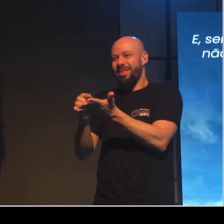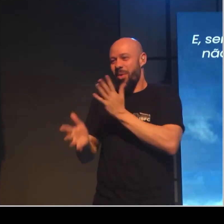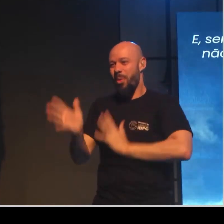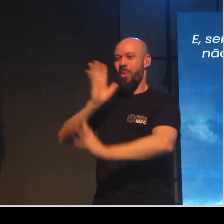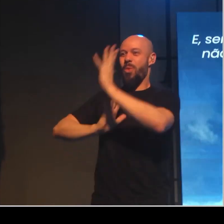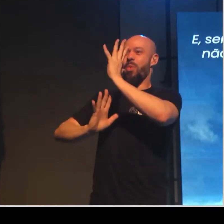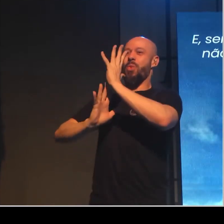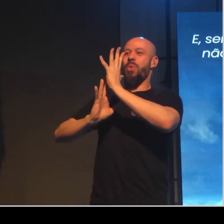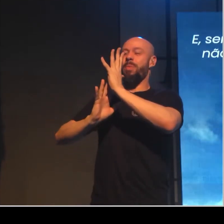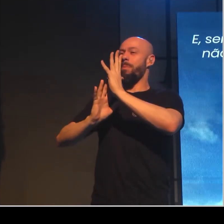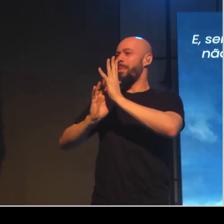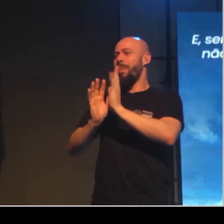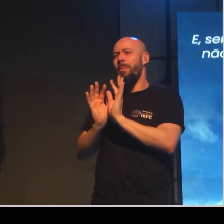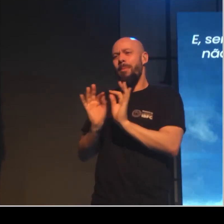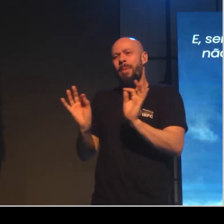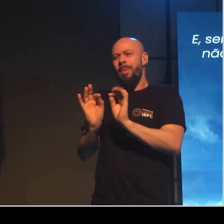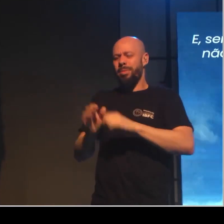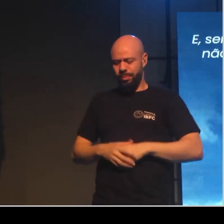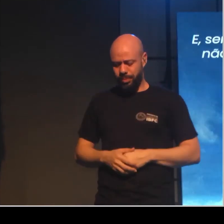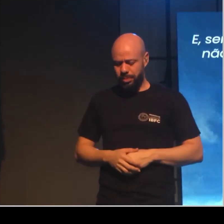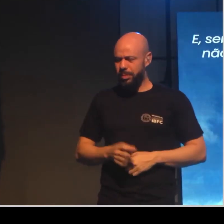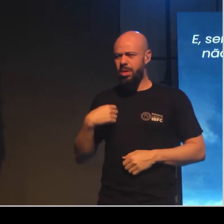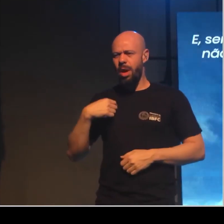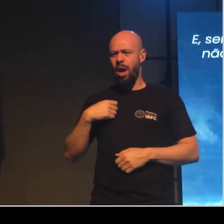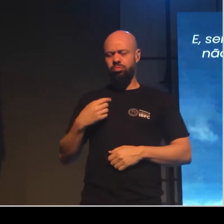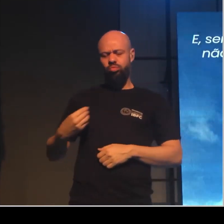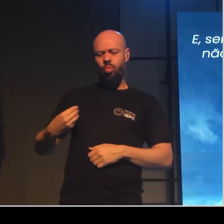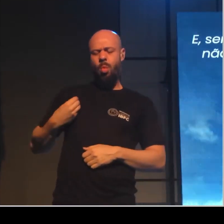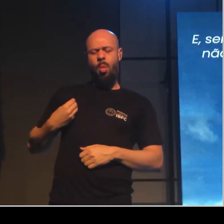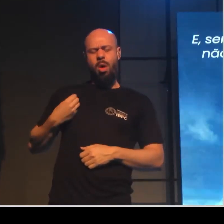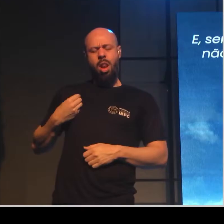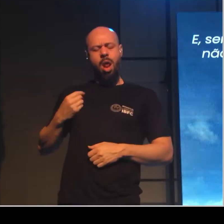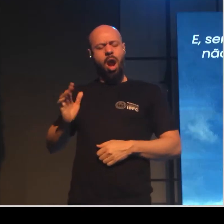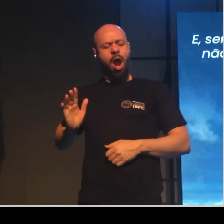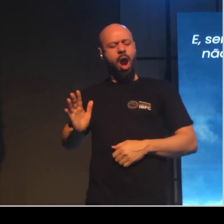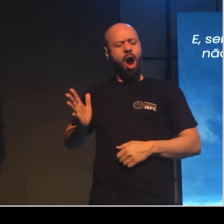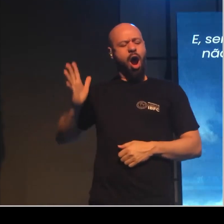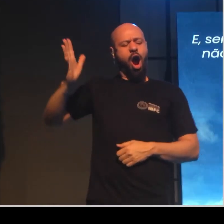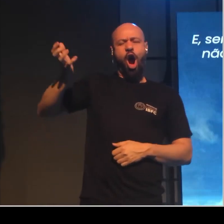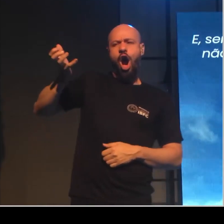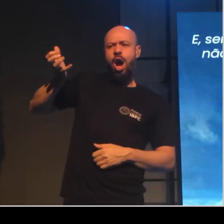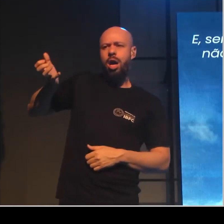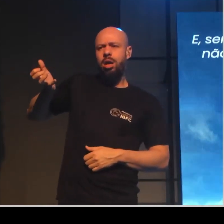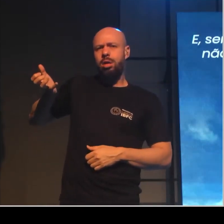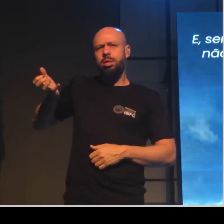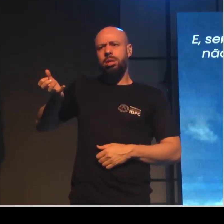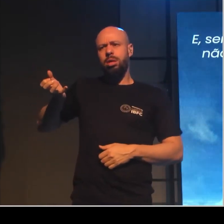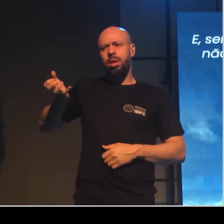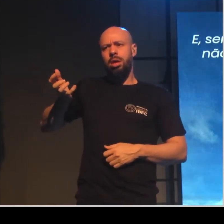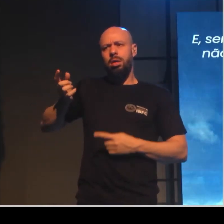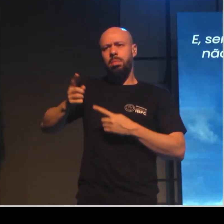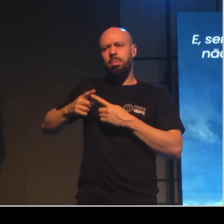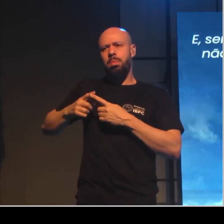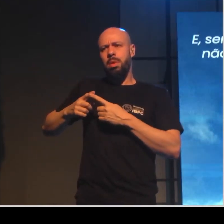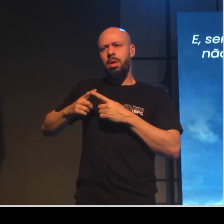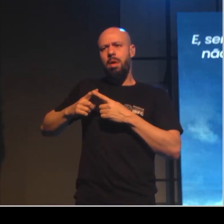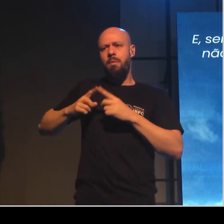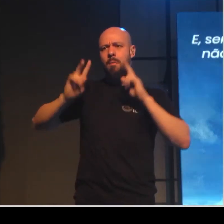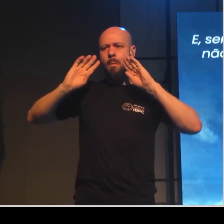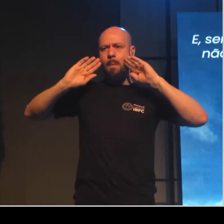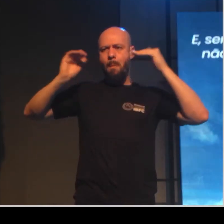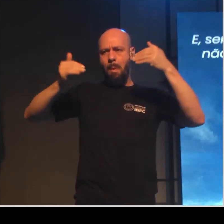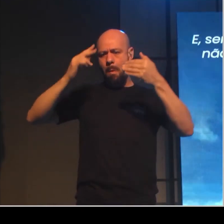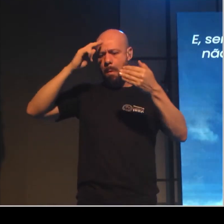fortuna, o seu próprio enriquecimento. Talvez você está sendo sábio para procurar tantas coisas. Talvez até para procurar um homem,